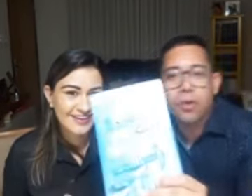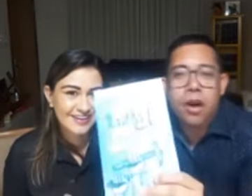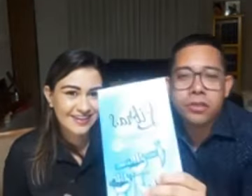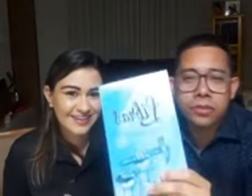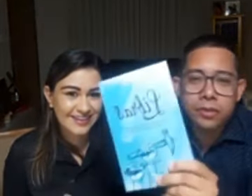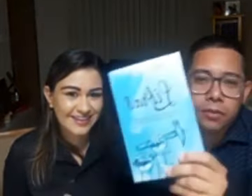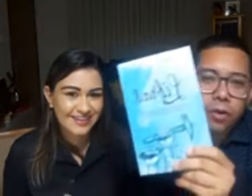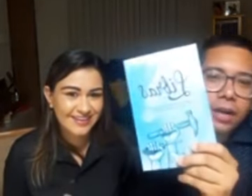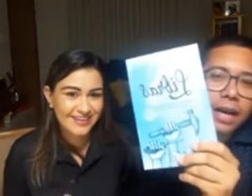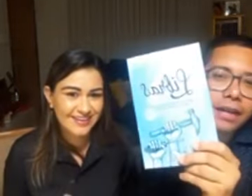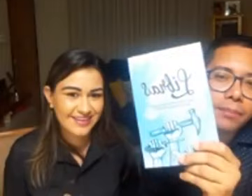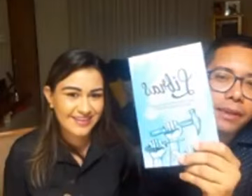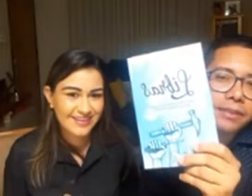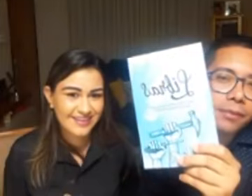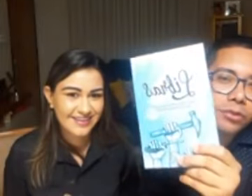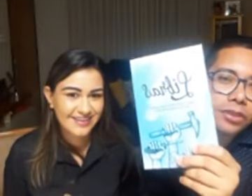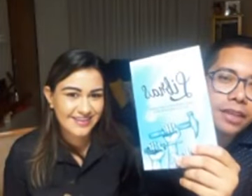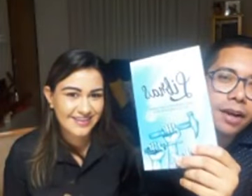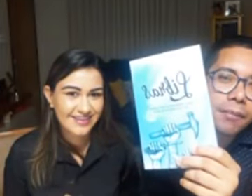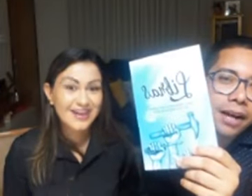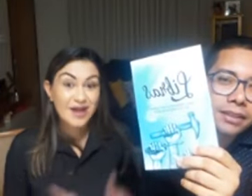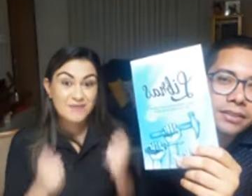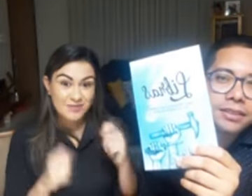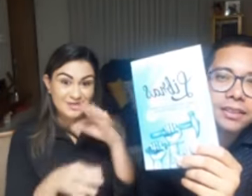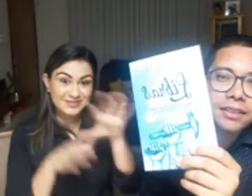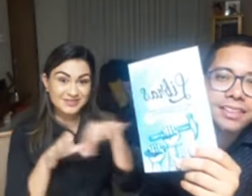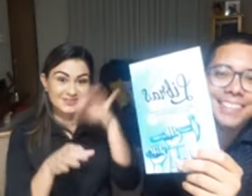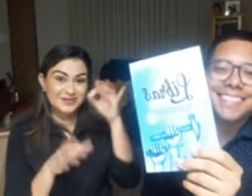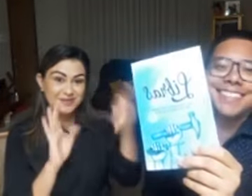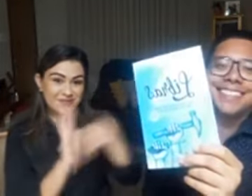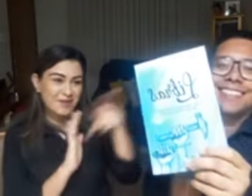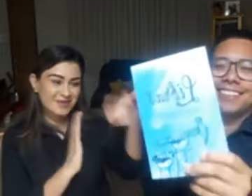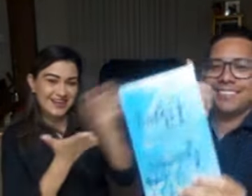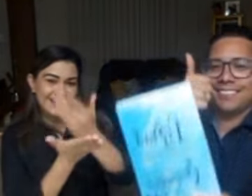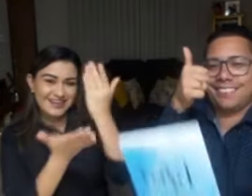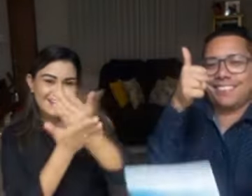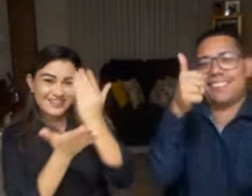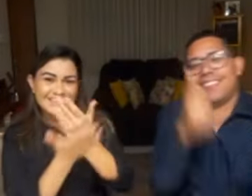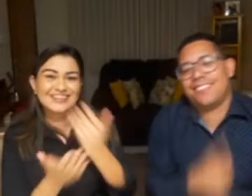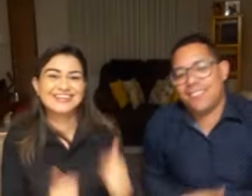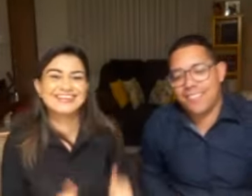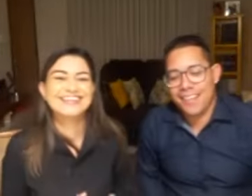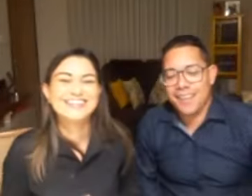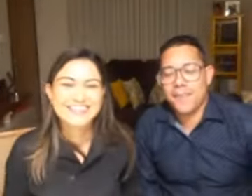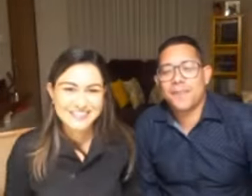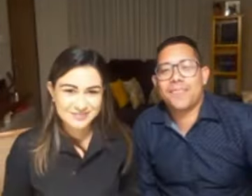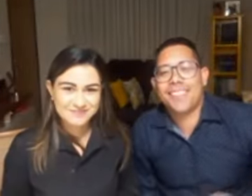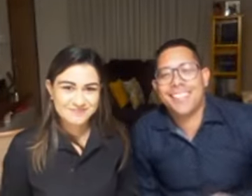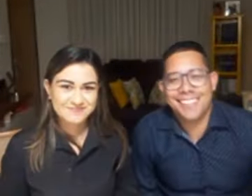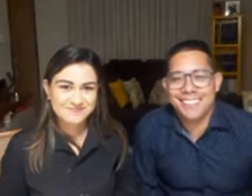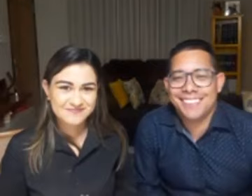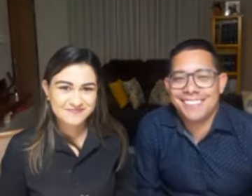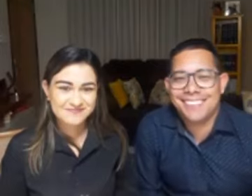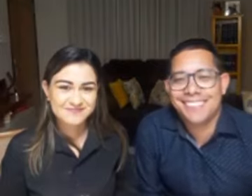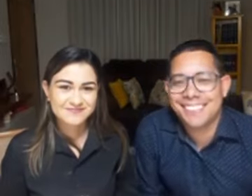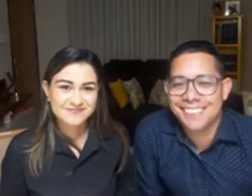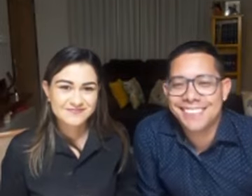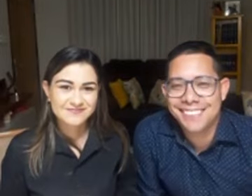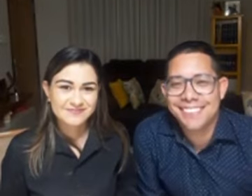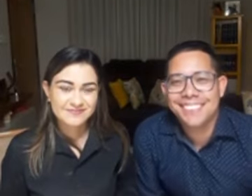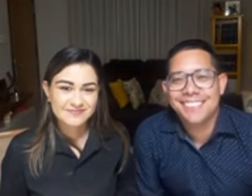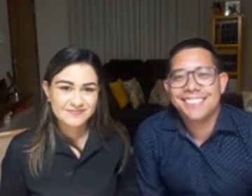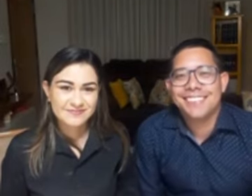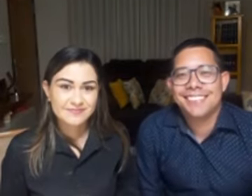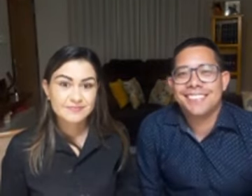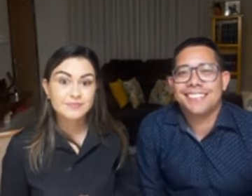livro nosso? Colocar para ter um pouco a mais? Com certeza. Vamos sortear. Olha que maravilha. Vocês vão ter a oportunidade